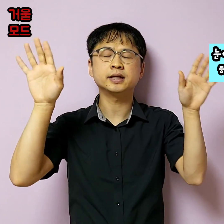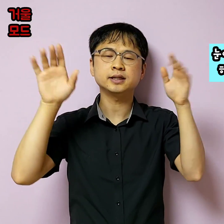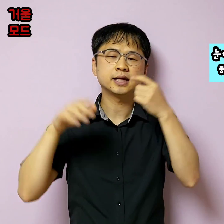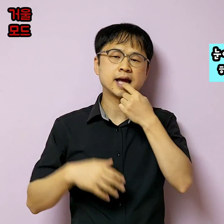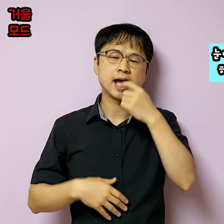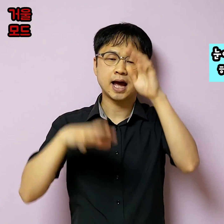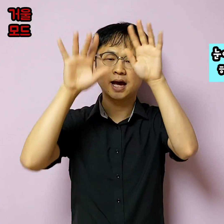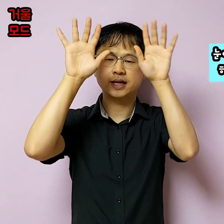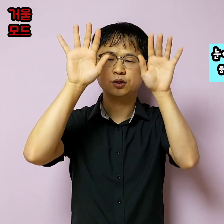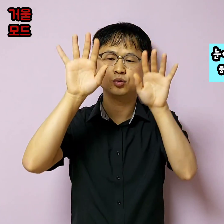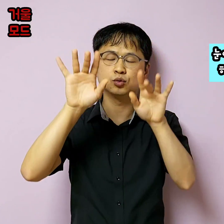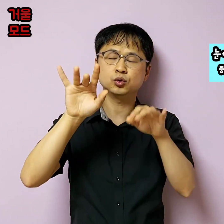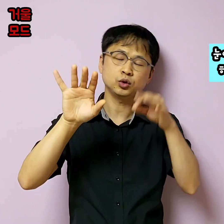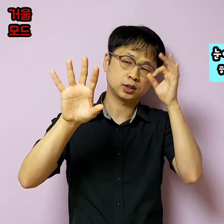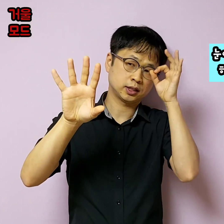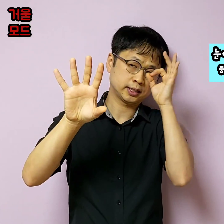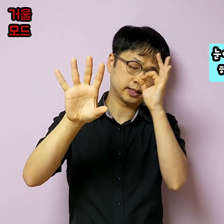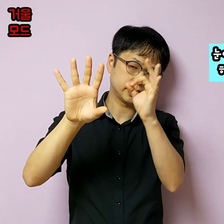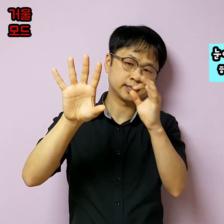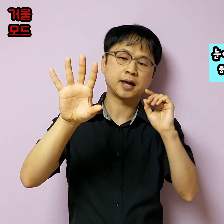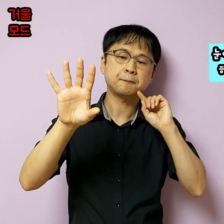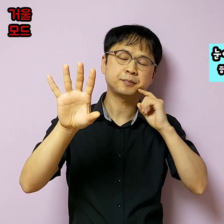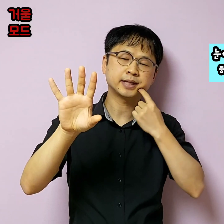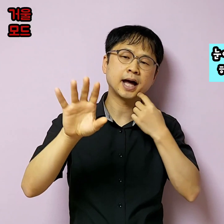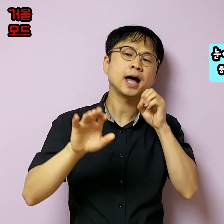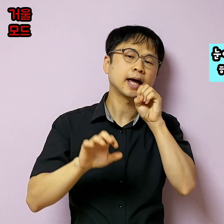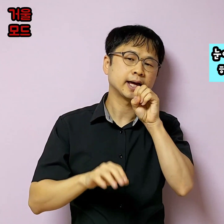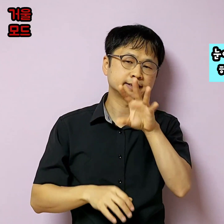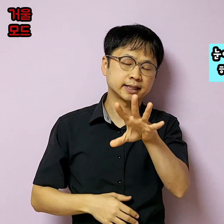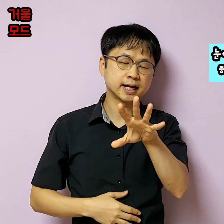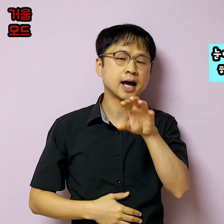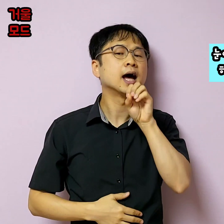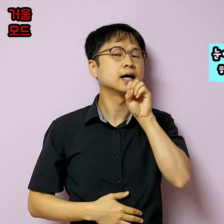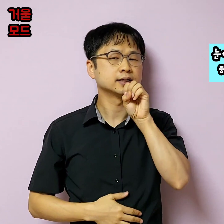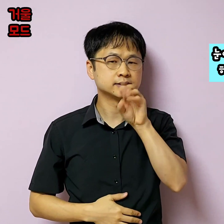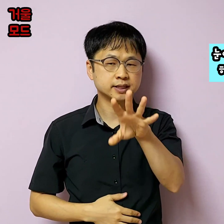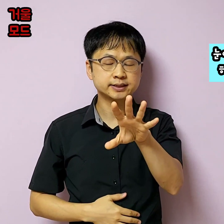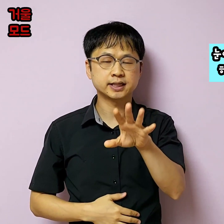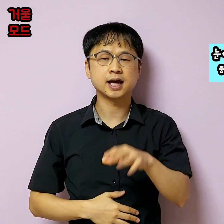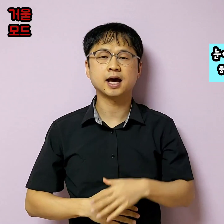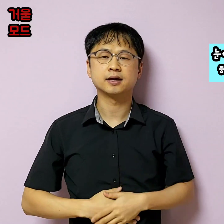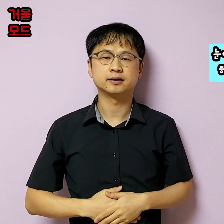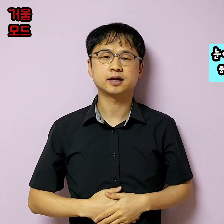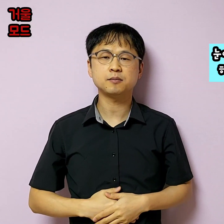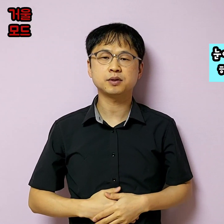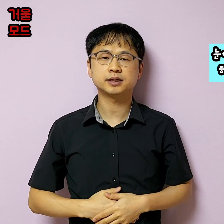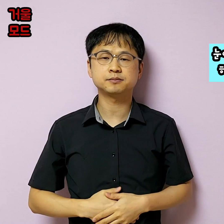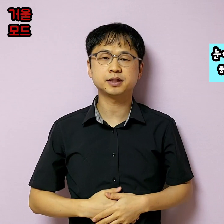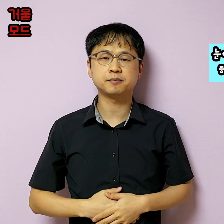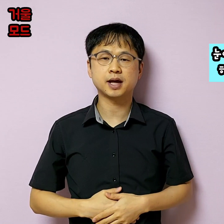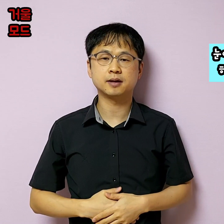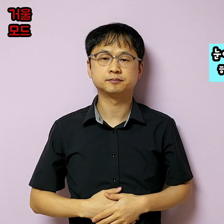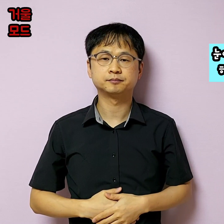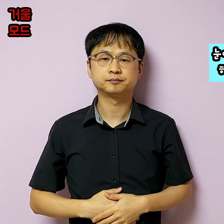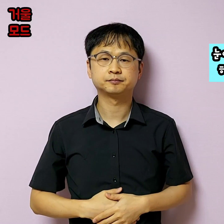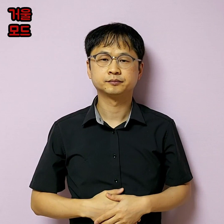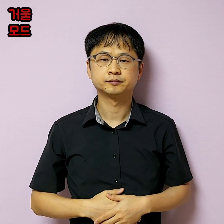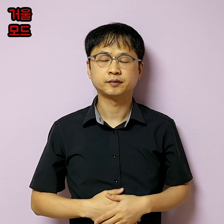내린 하얀 눈 예쁘다 했잖아. 그랬잖아. 이렇게 표현하시면 됩니다. 네,